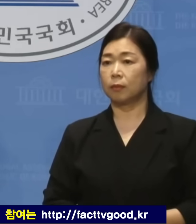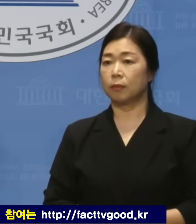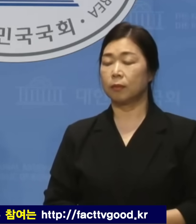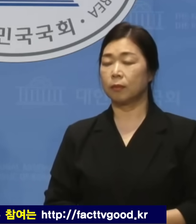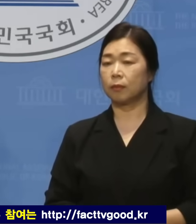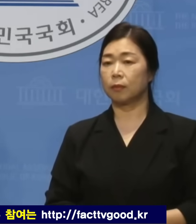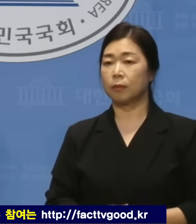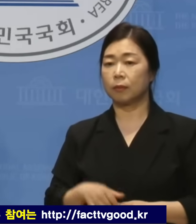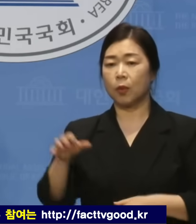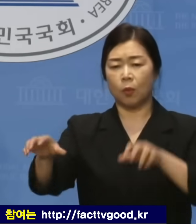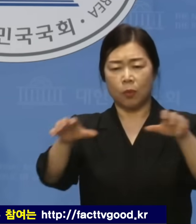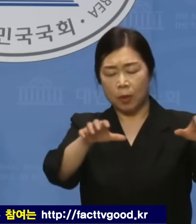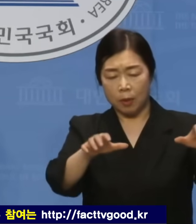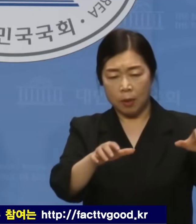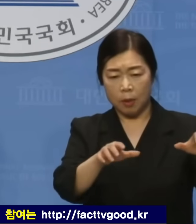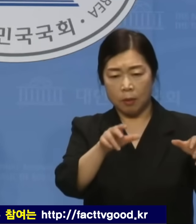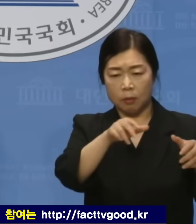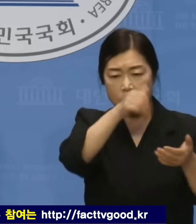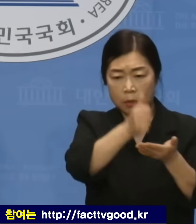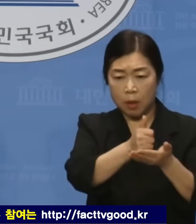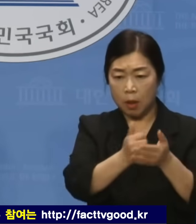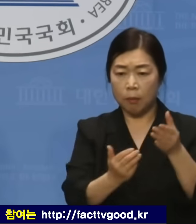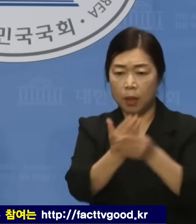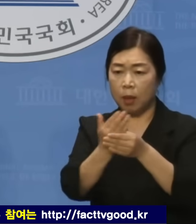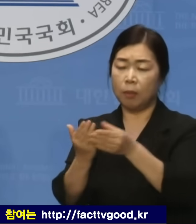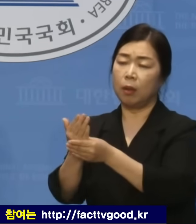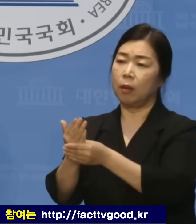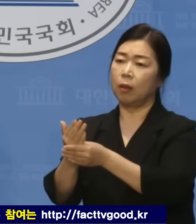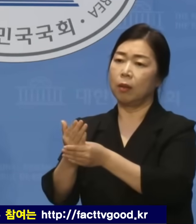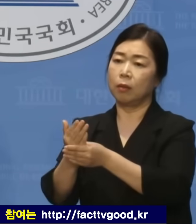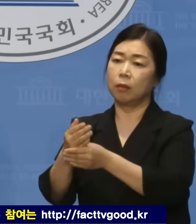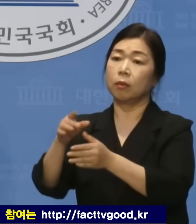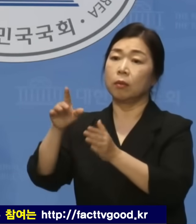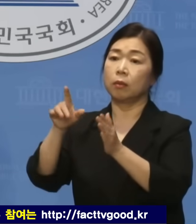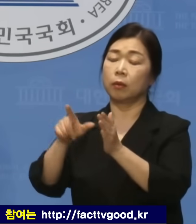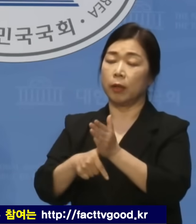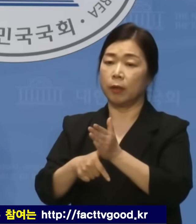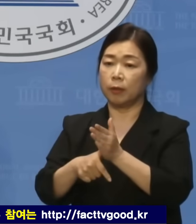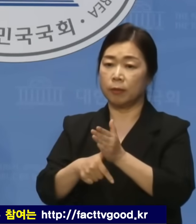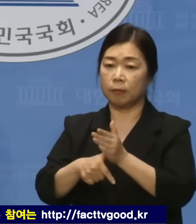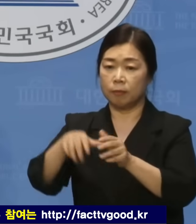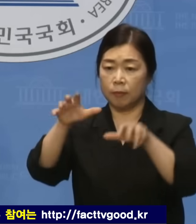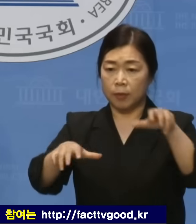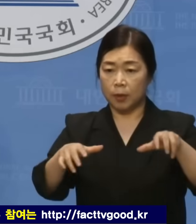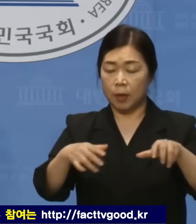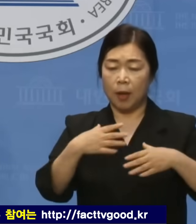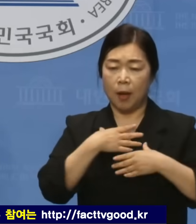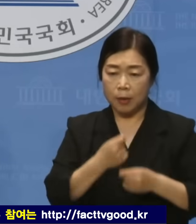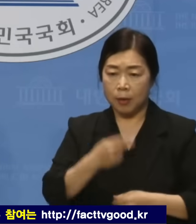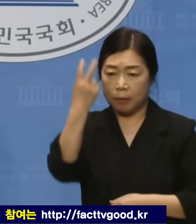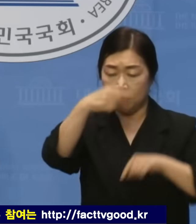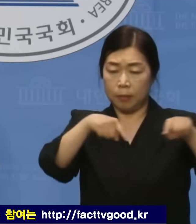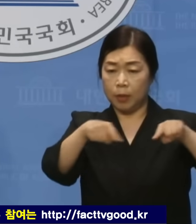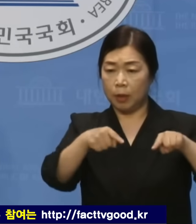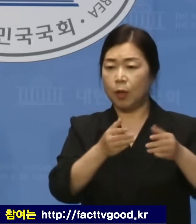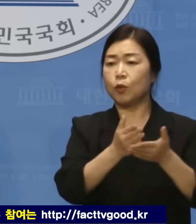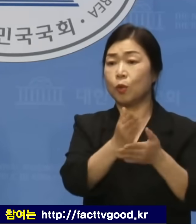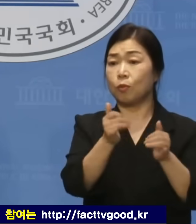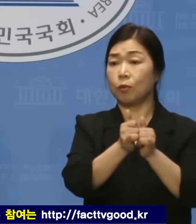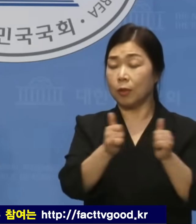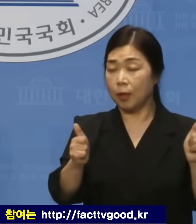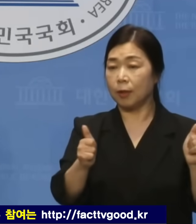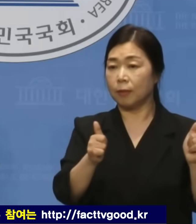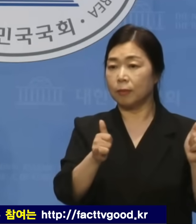수 없이 고조되고 있습니다. 이럴 때 치안 전문가가 우리 더불어민주당에